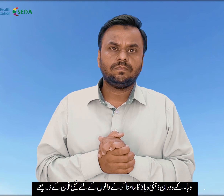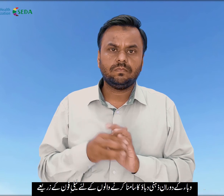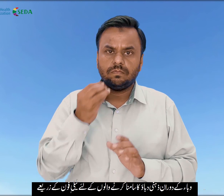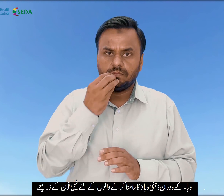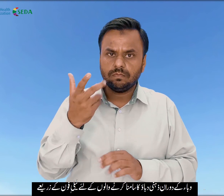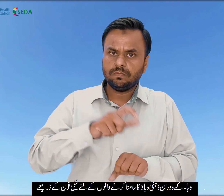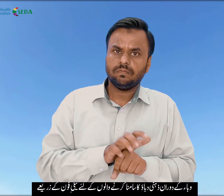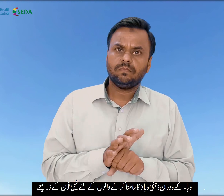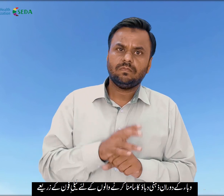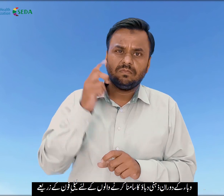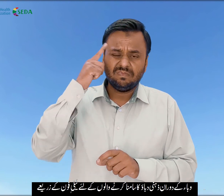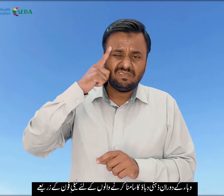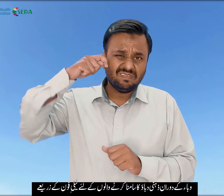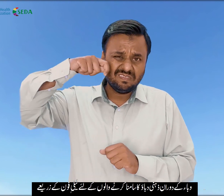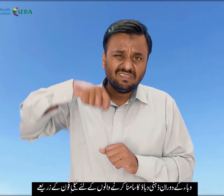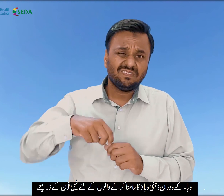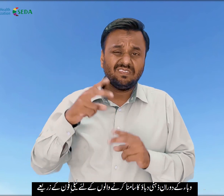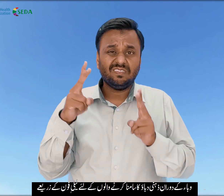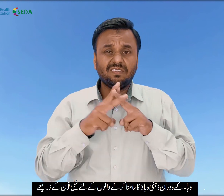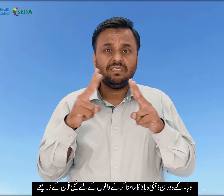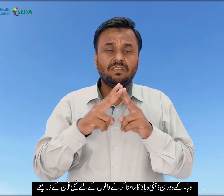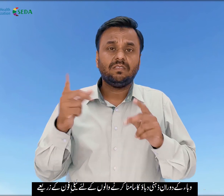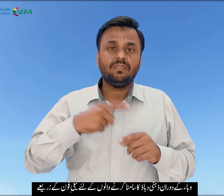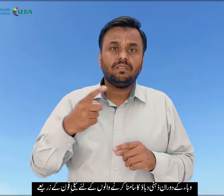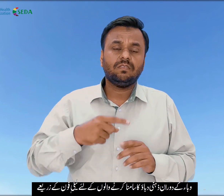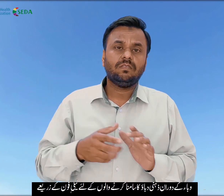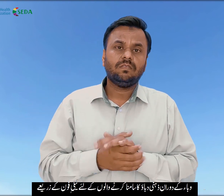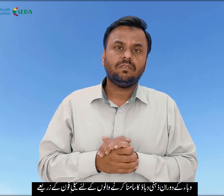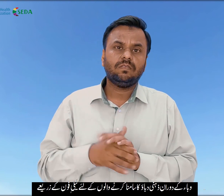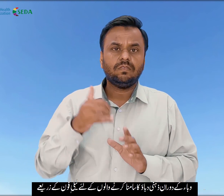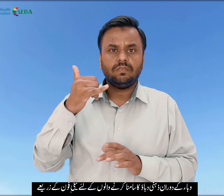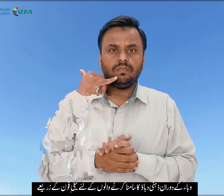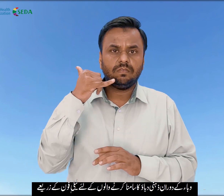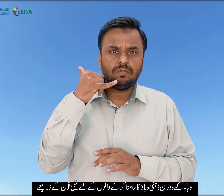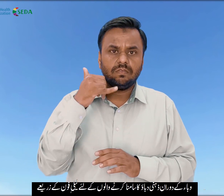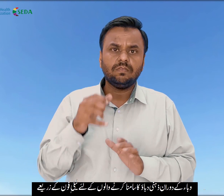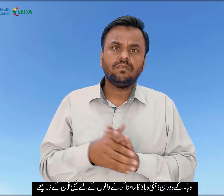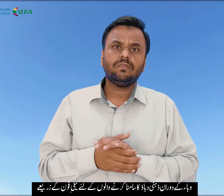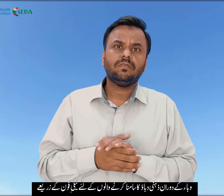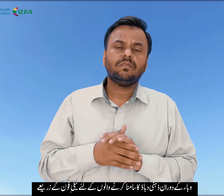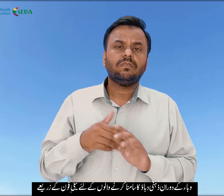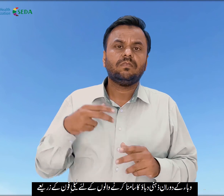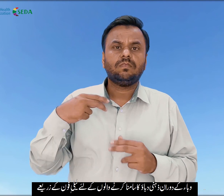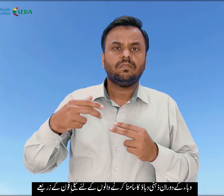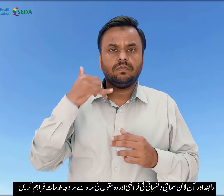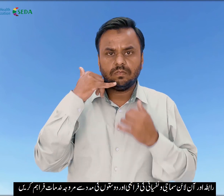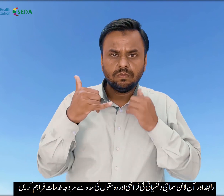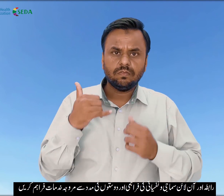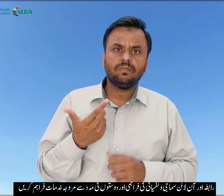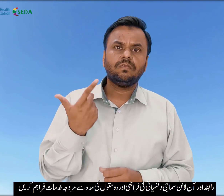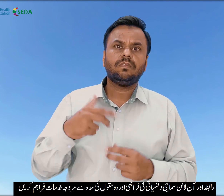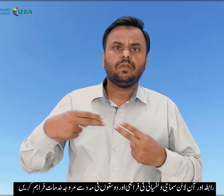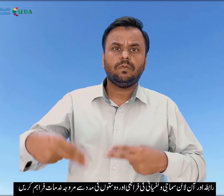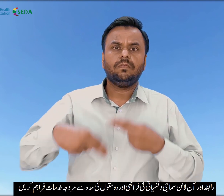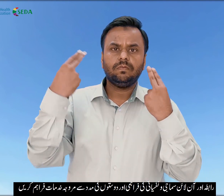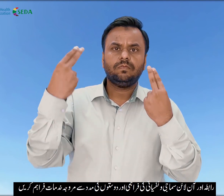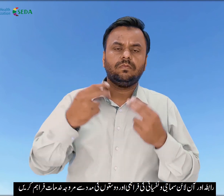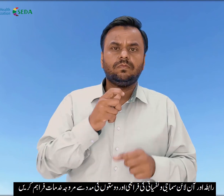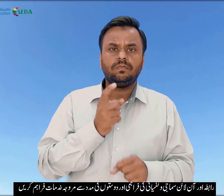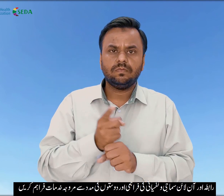وبا کے دوران ذہنی دباؤ کا سامنا کرنے والوں کے لیے ٹیلی فون کے ذریعے رابطہ اور آن لائن